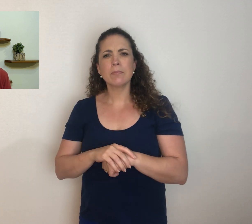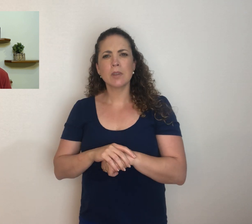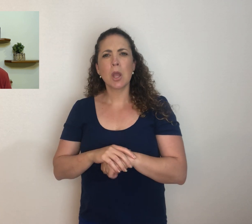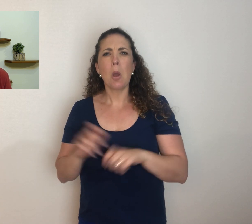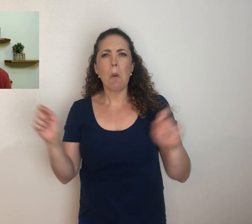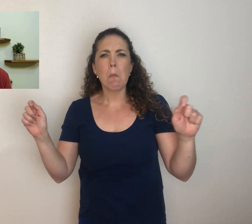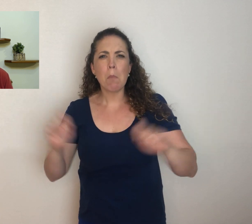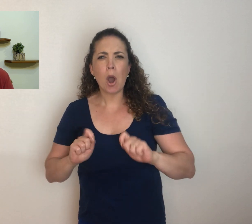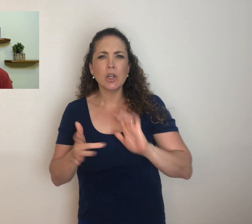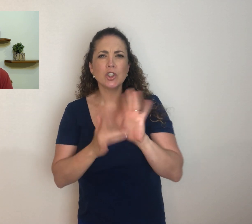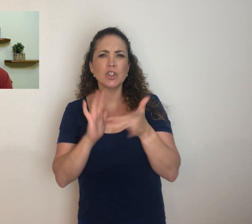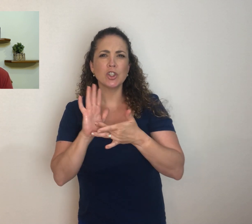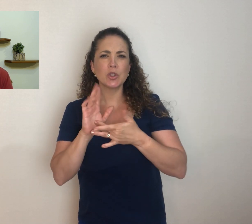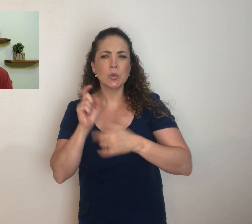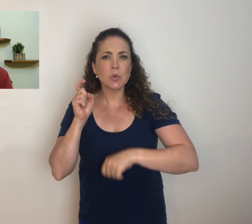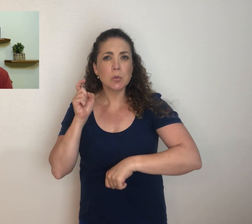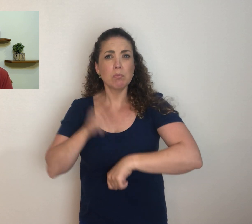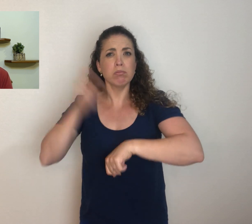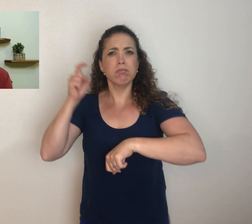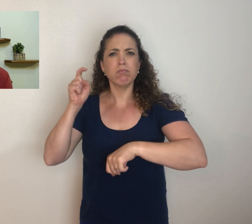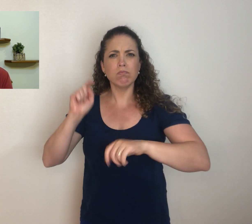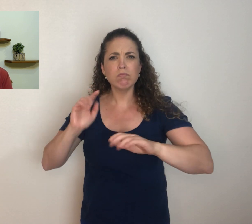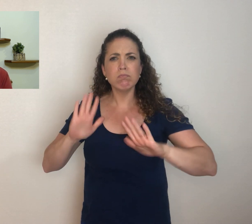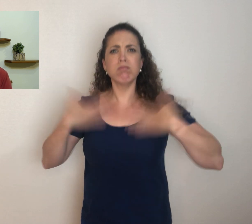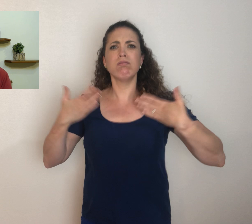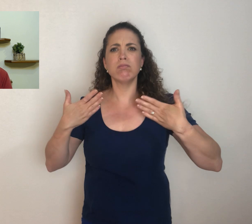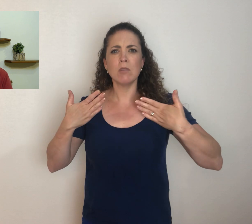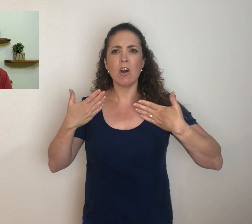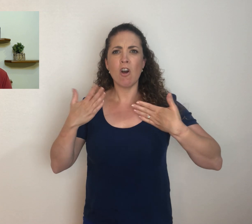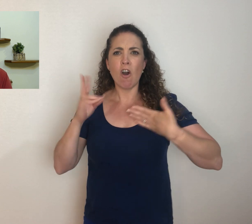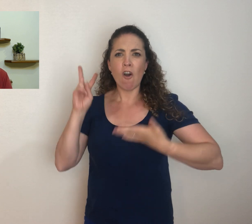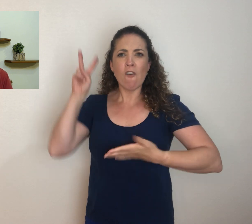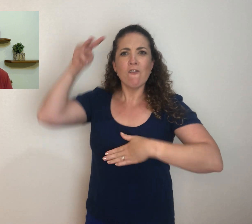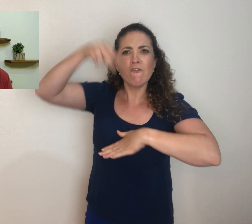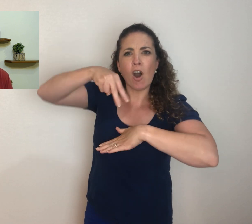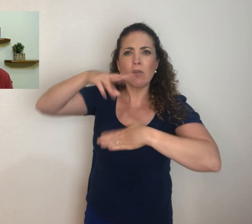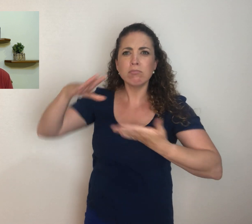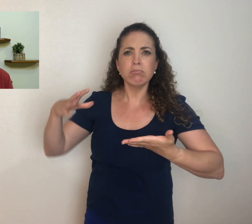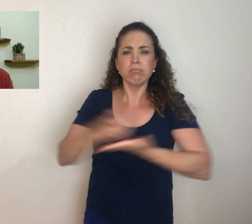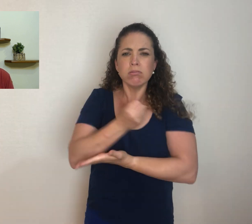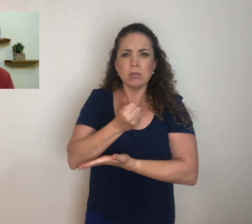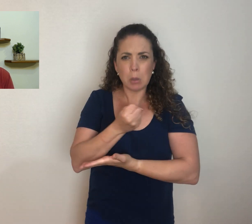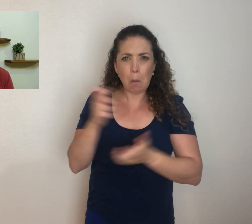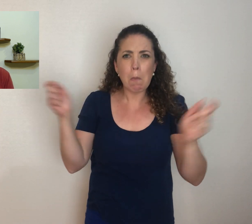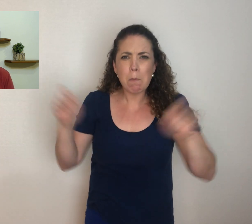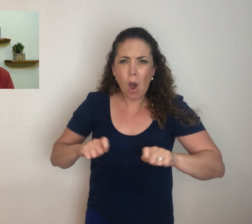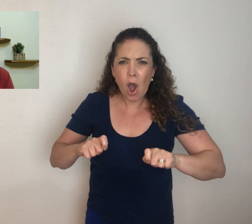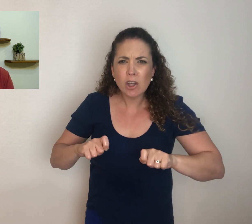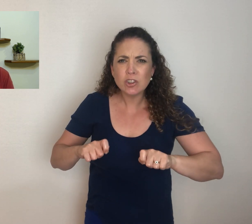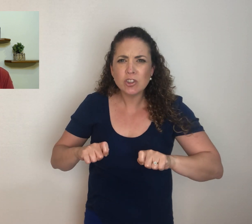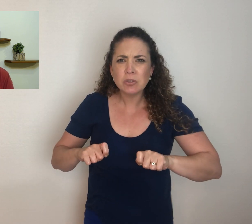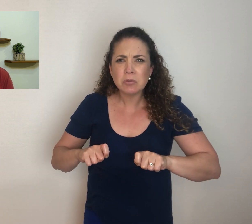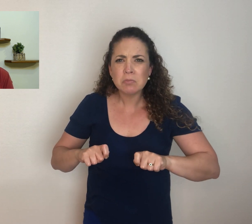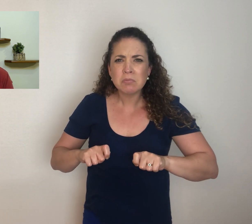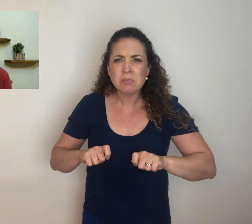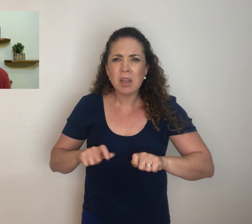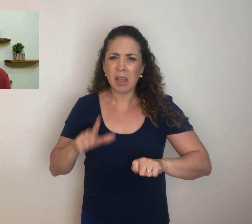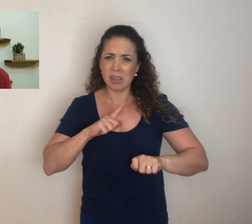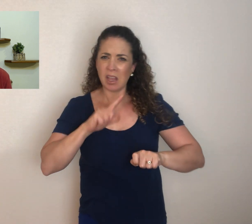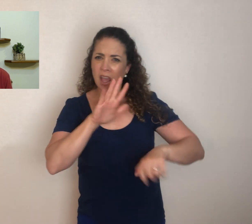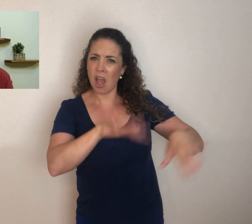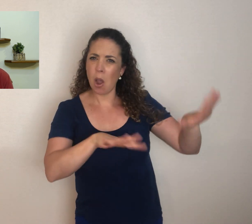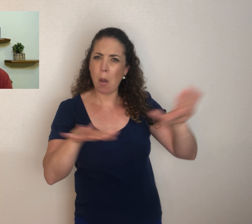Como fica essa ideia comum que há no meio da igreja de um arrebatamento secreto que pode acontecer